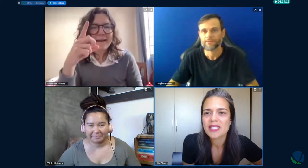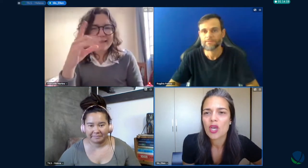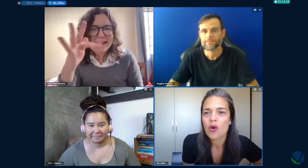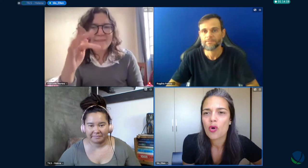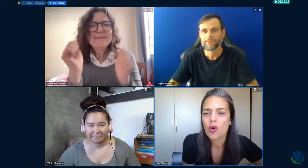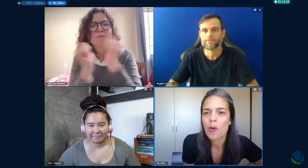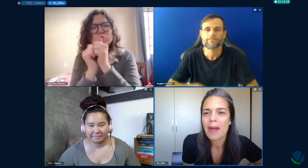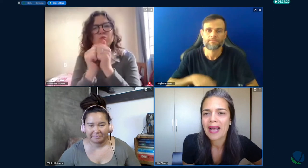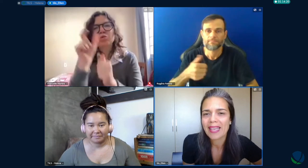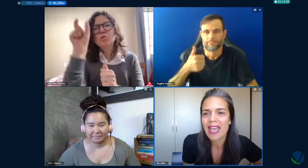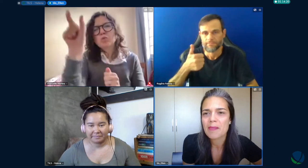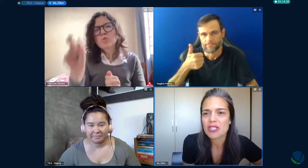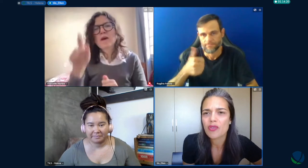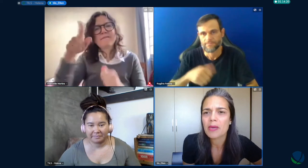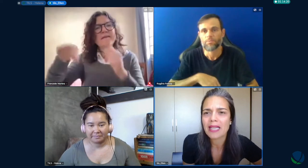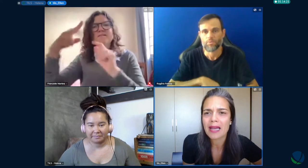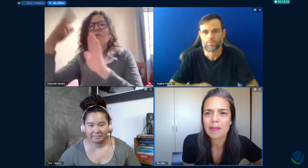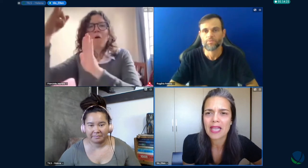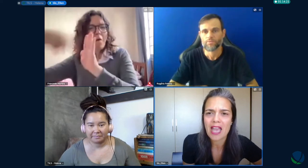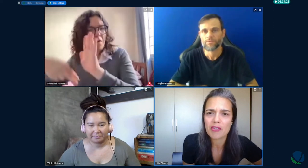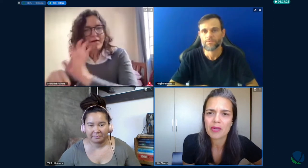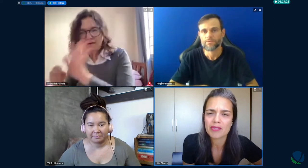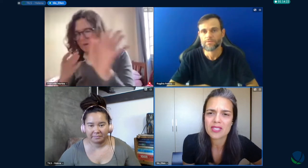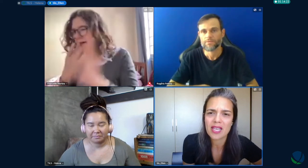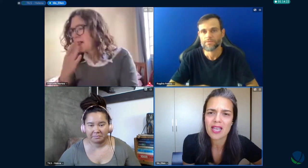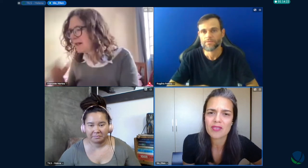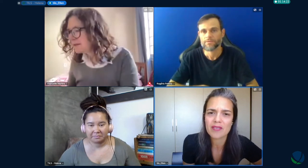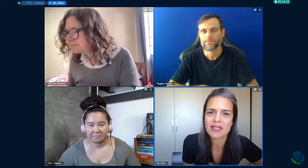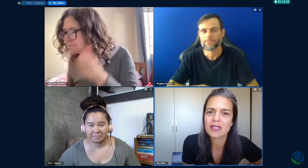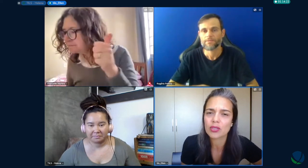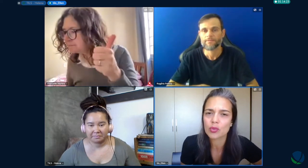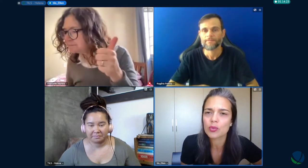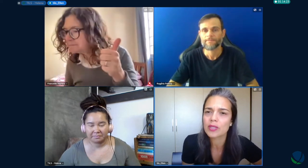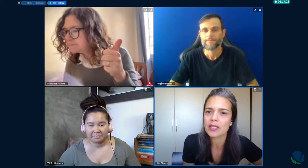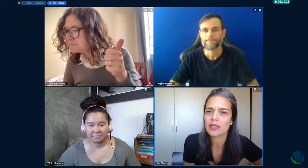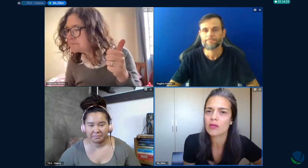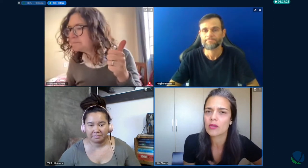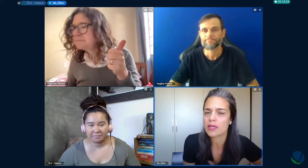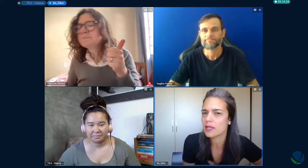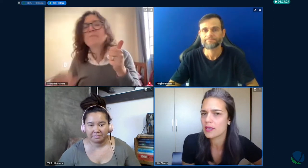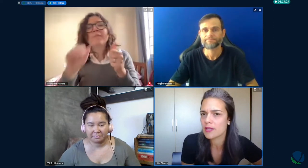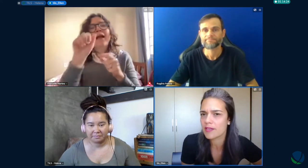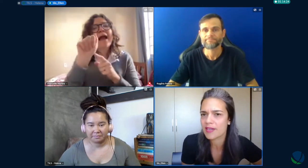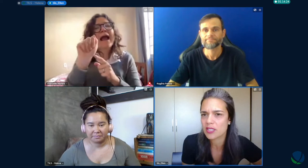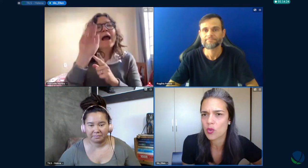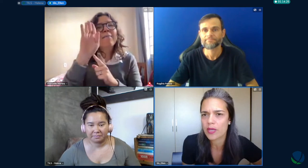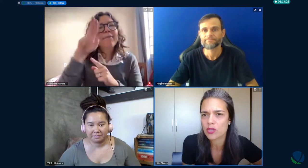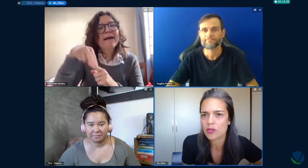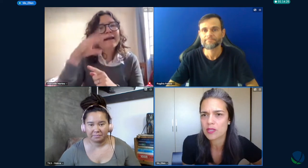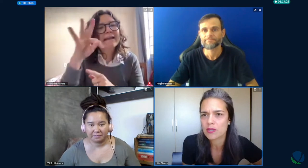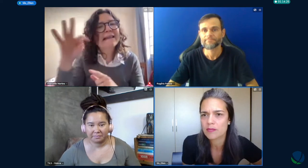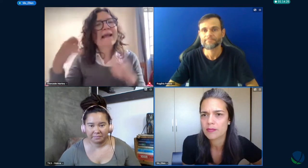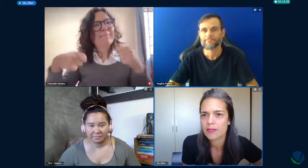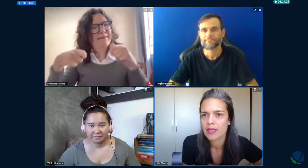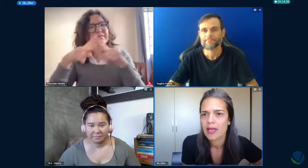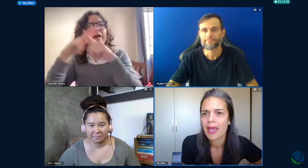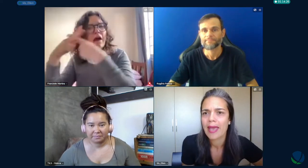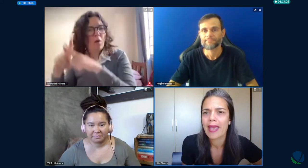outras coisas que eu marquei, mas eu vou mandar em PDF para você, você faz a leitura e faz as